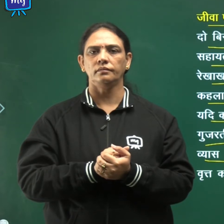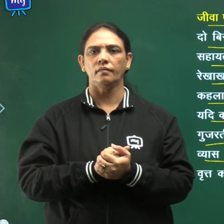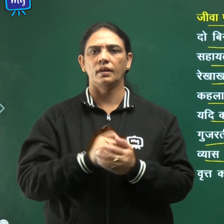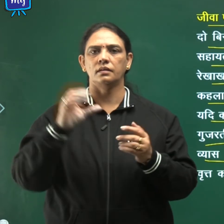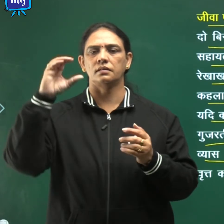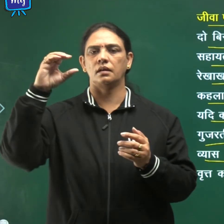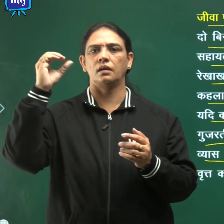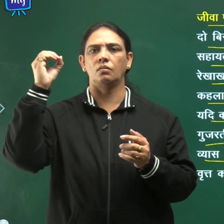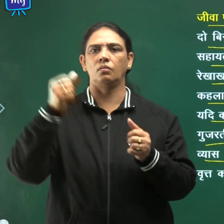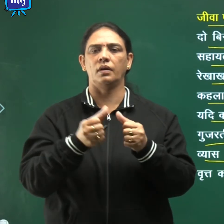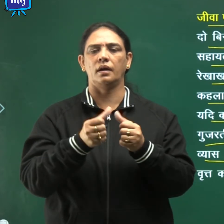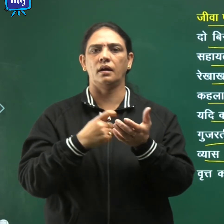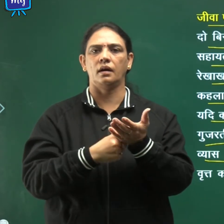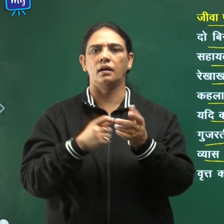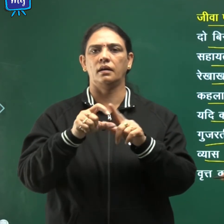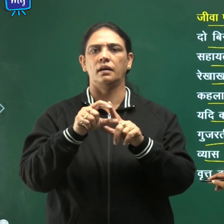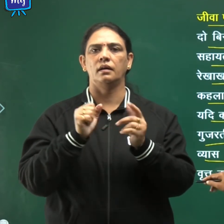जीवा